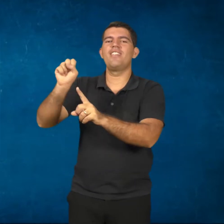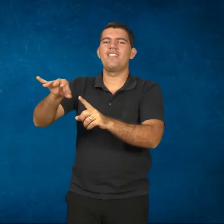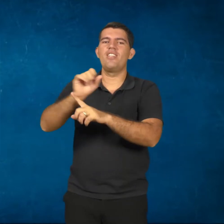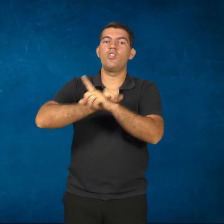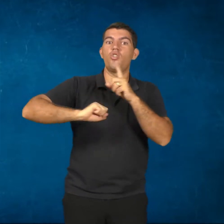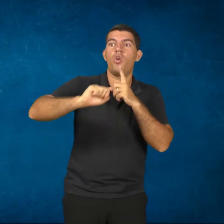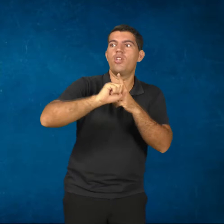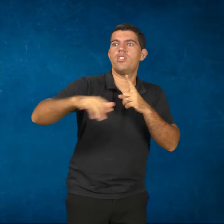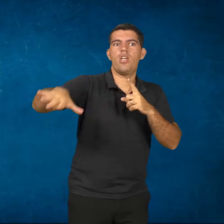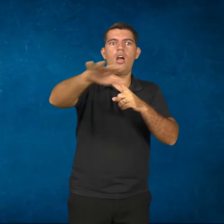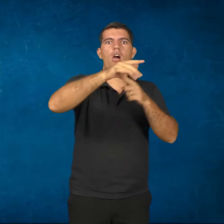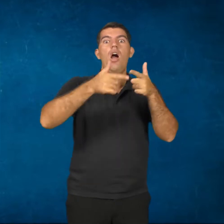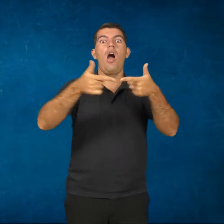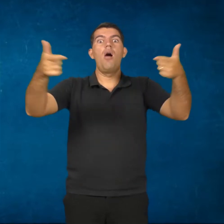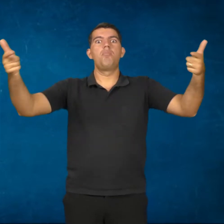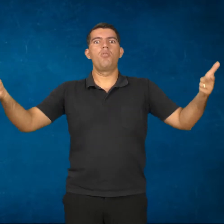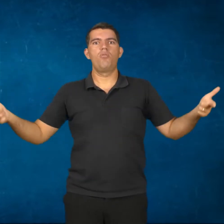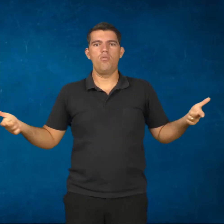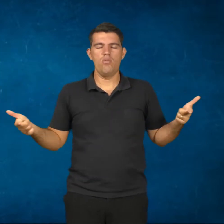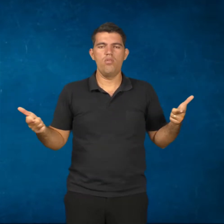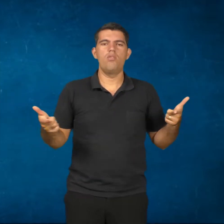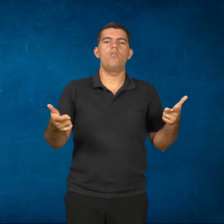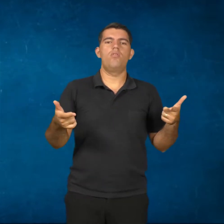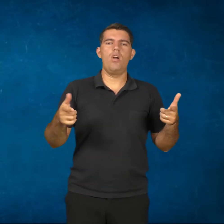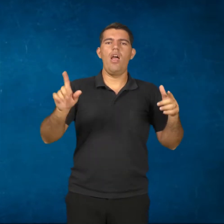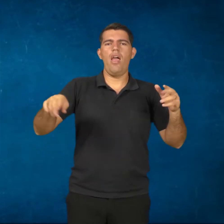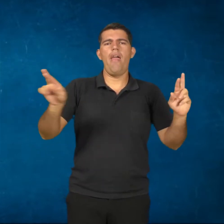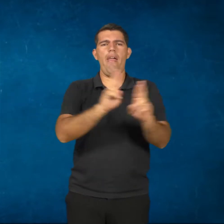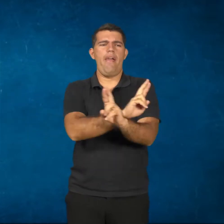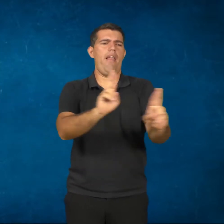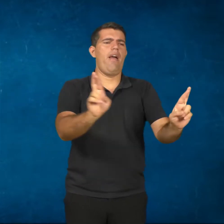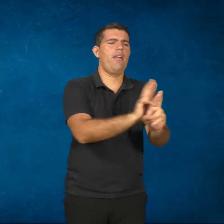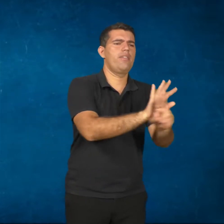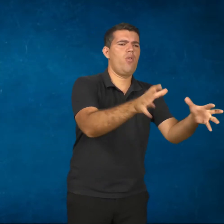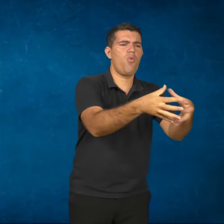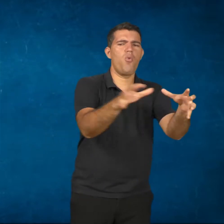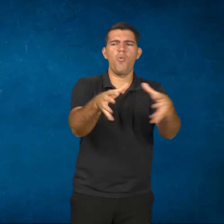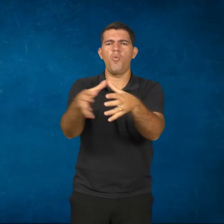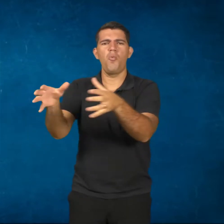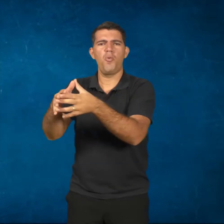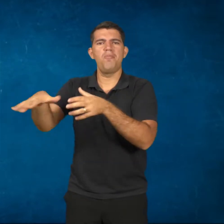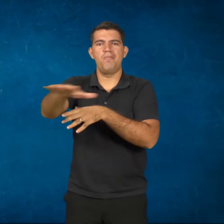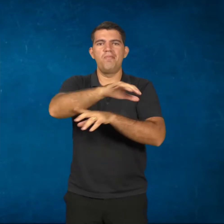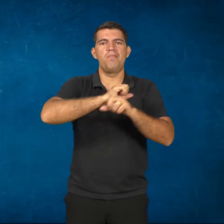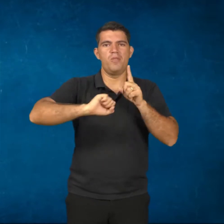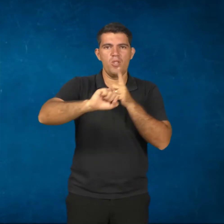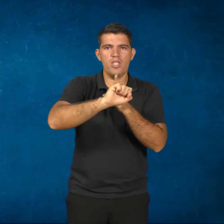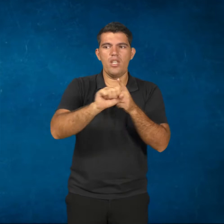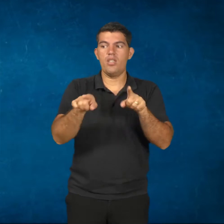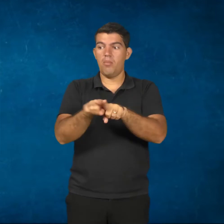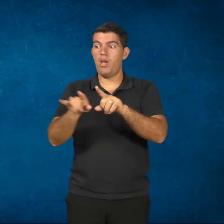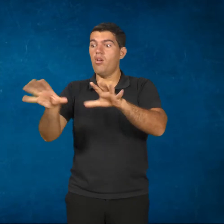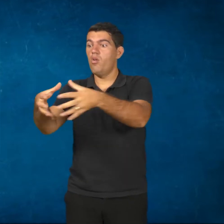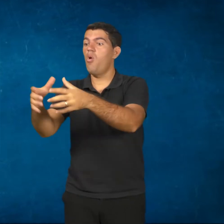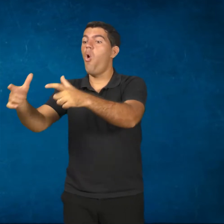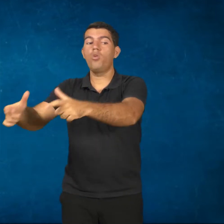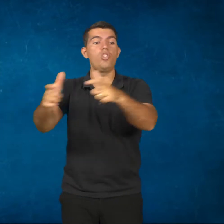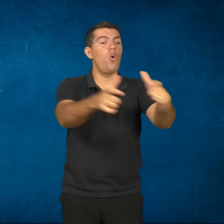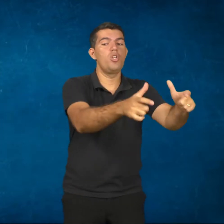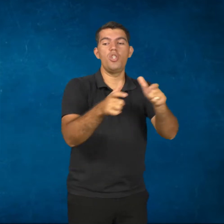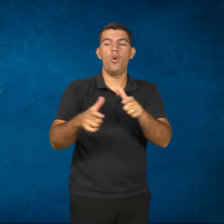ampla, das relações entre os diferentes grupos sociais e na posição deles na sociedade.